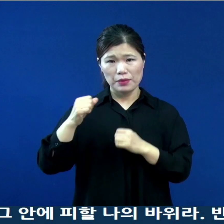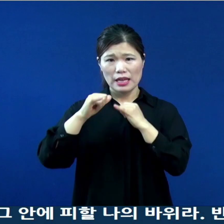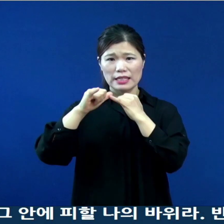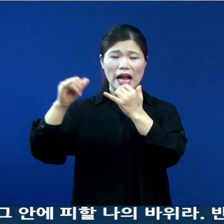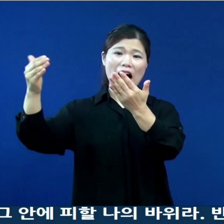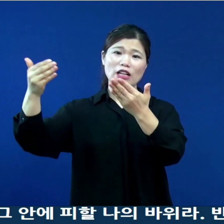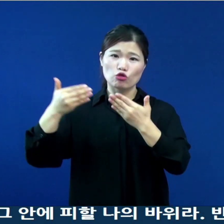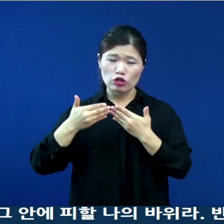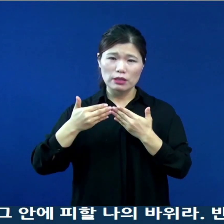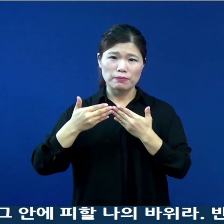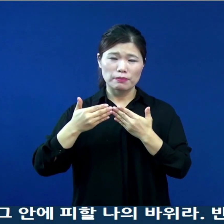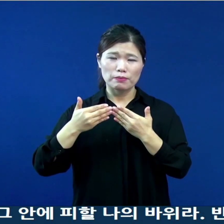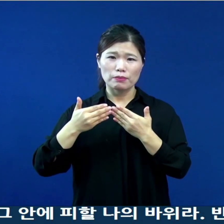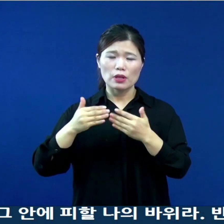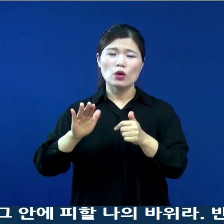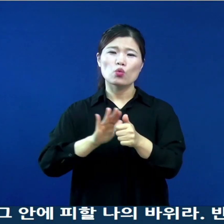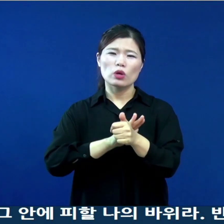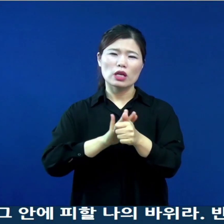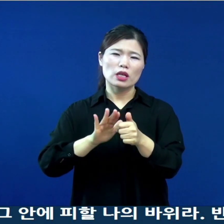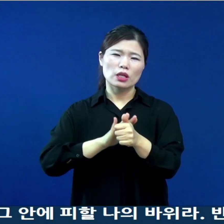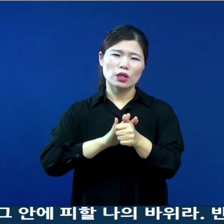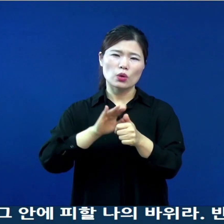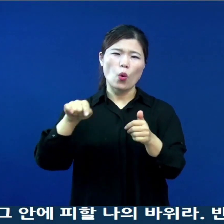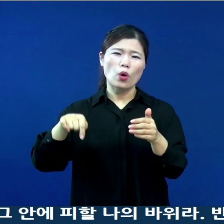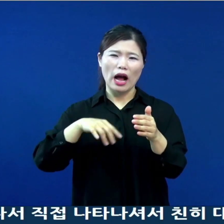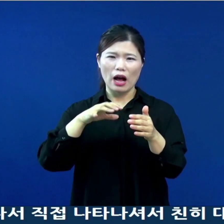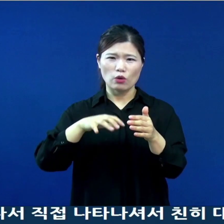위로 가운데 얻은 힘,